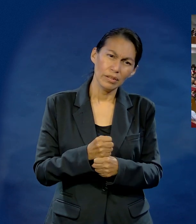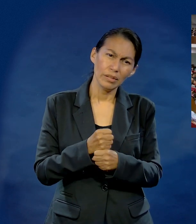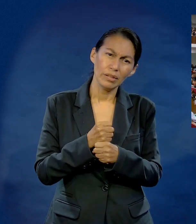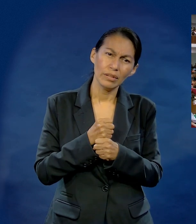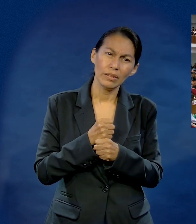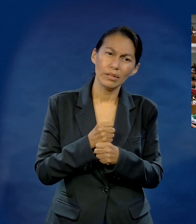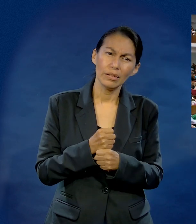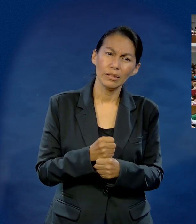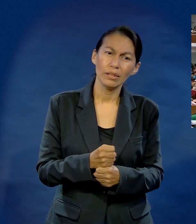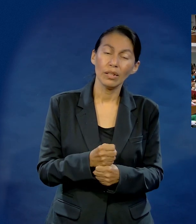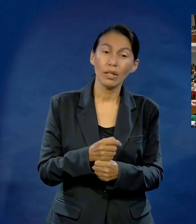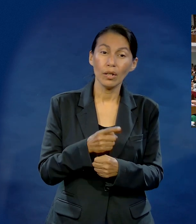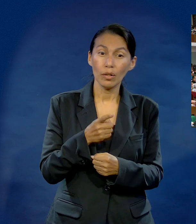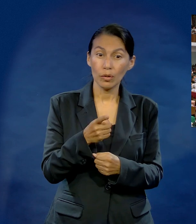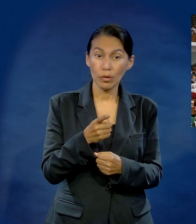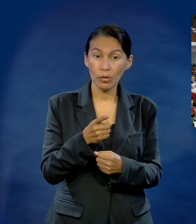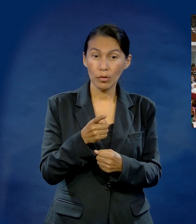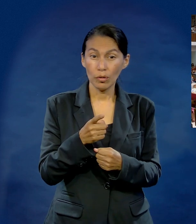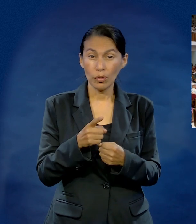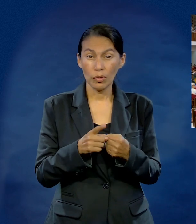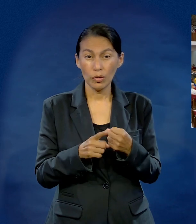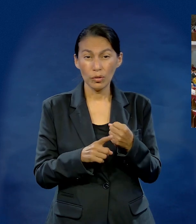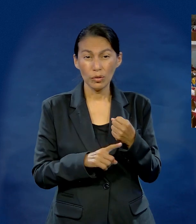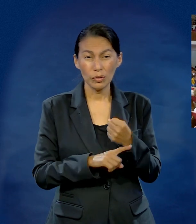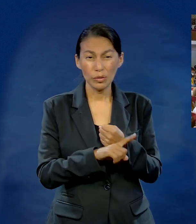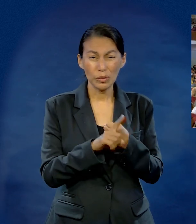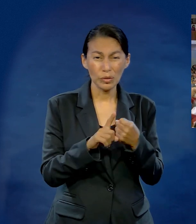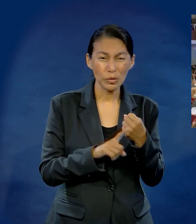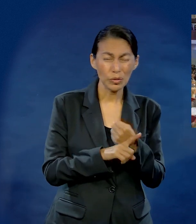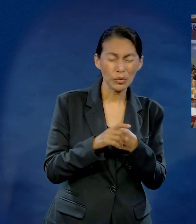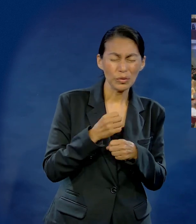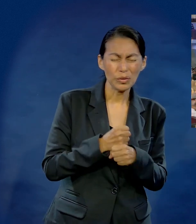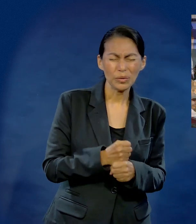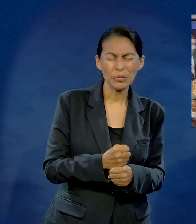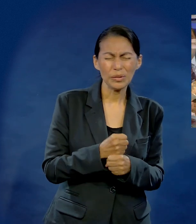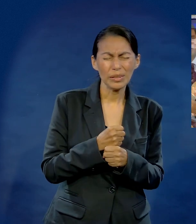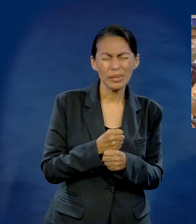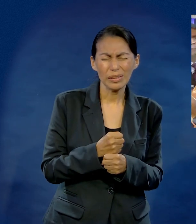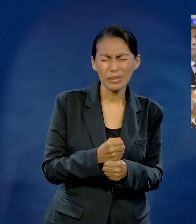si estás cansado del dolor,